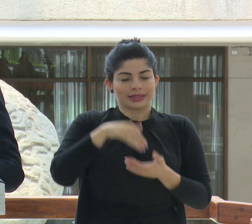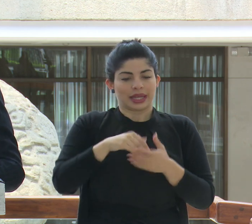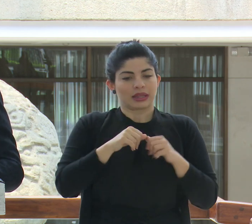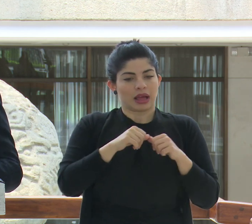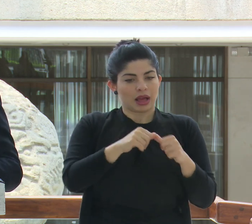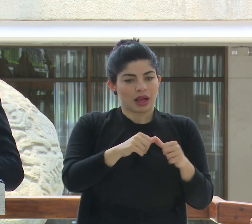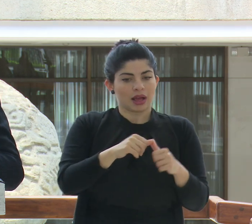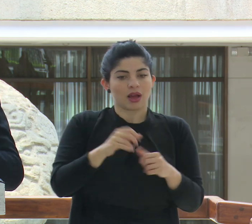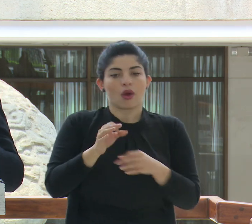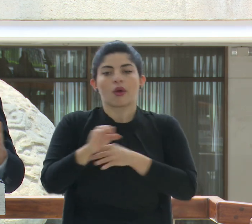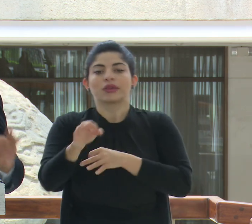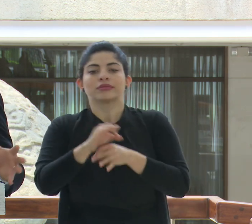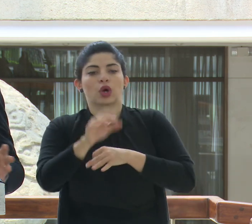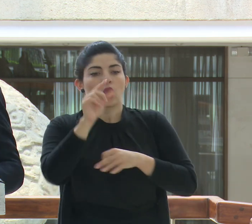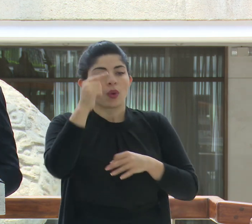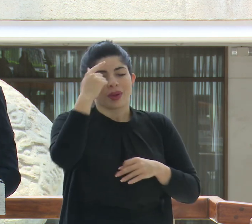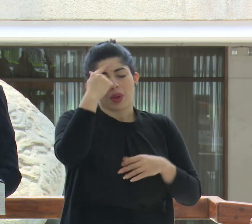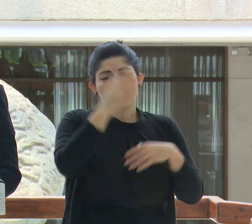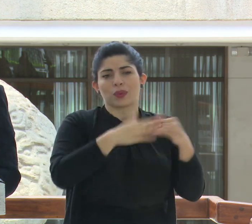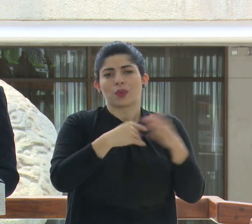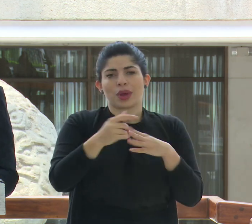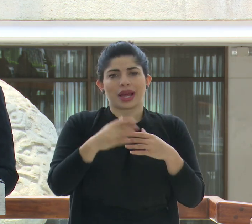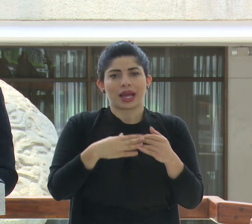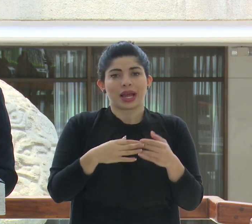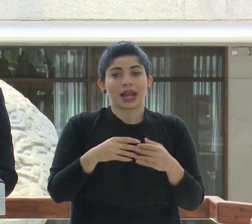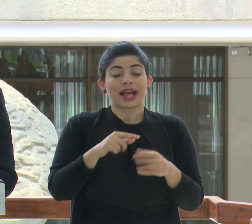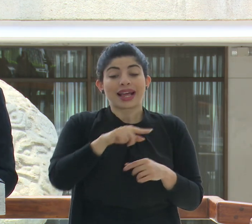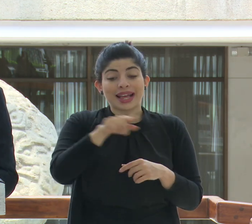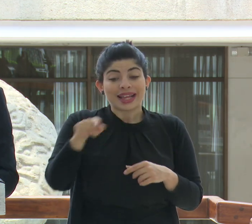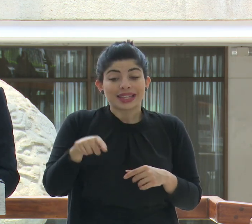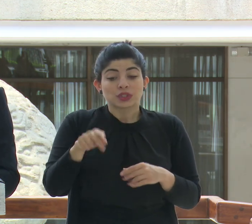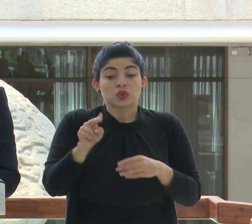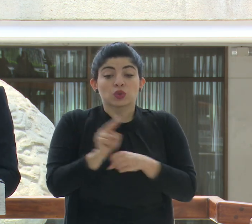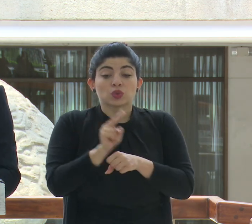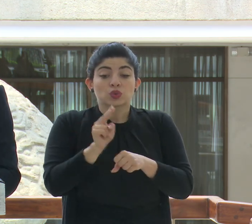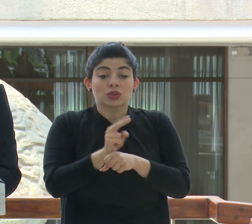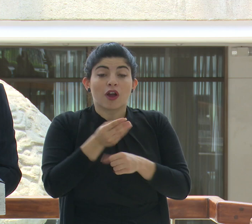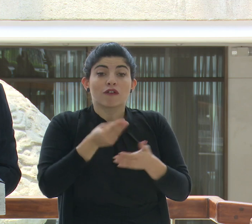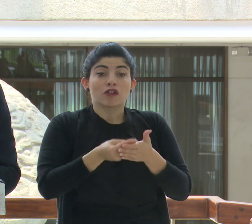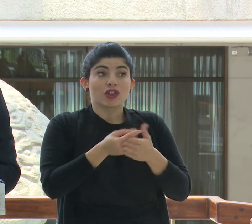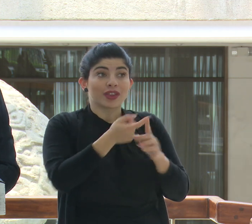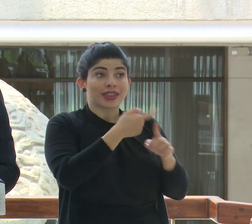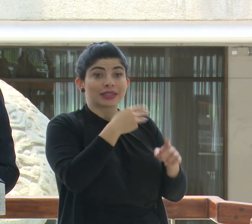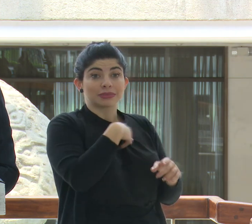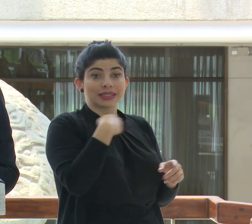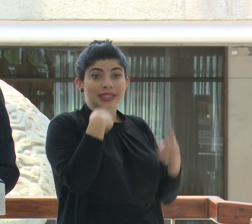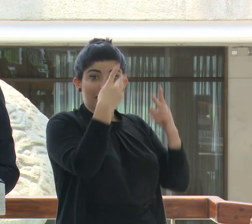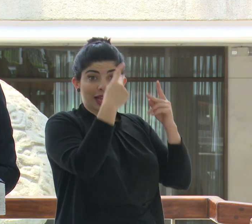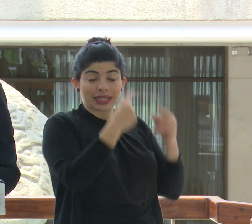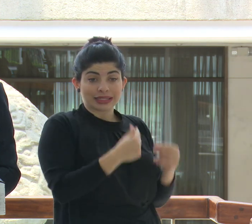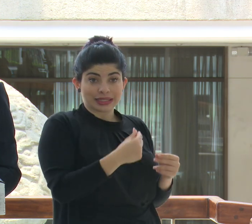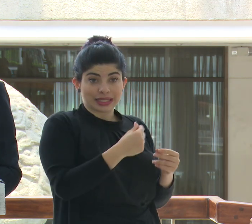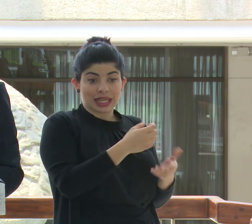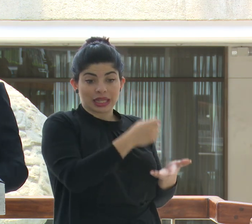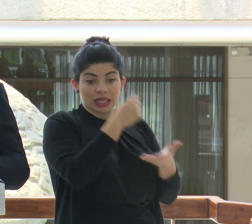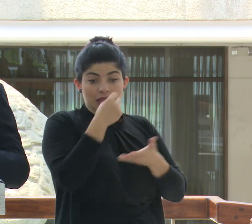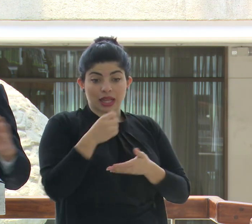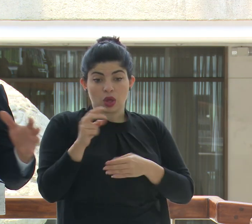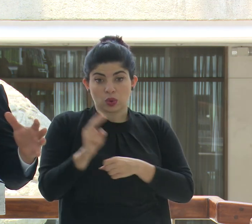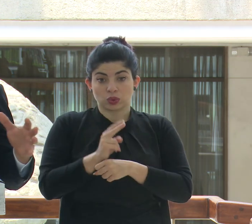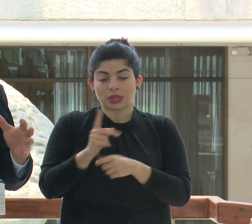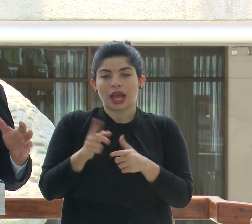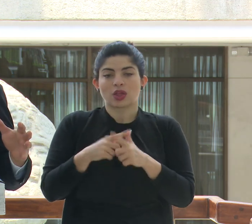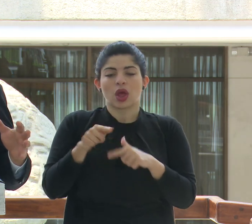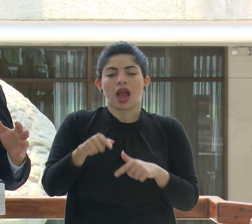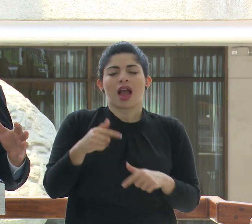llámese descentralizado, llámese otro, que tenga fondos de hacienda, fondos públicos. Y aquí entra